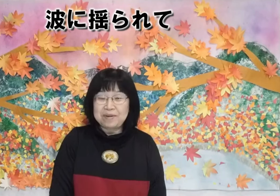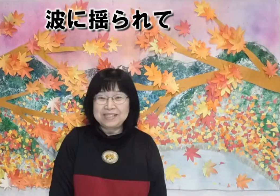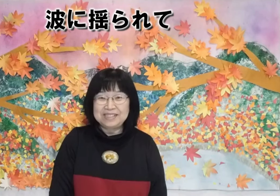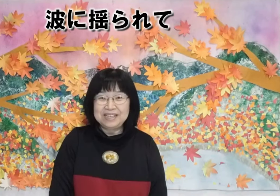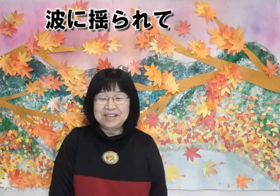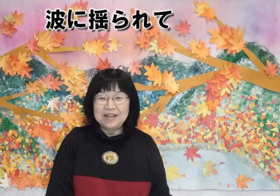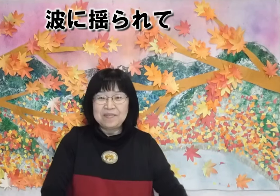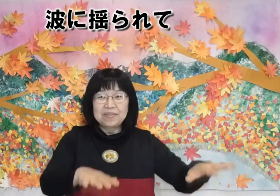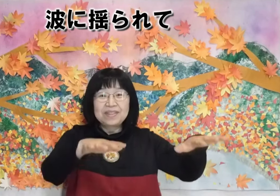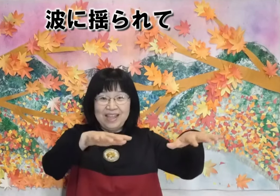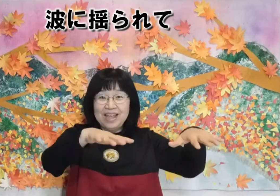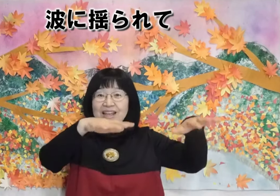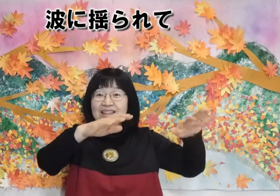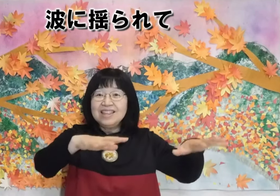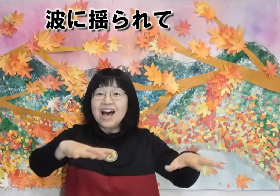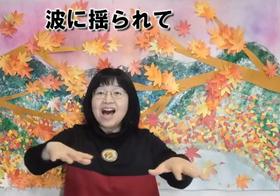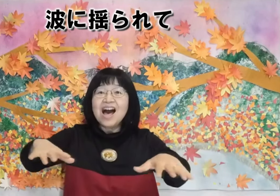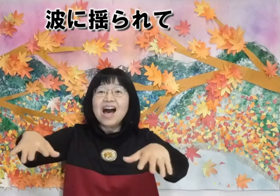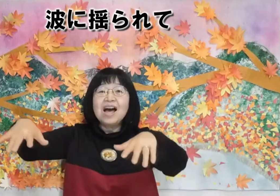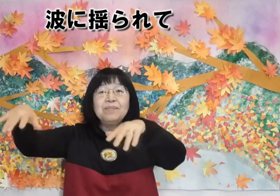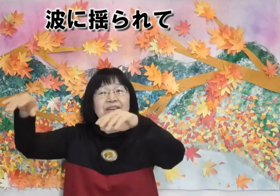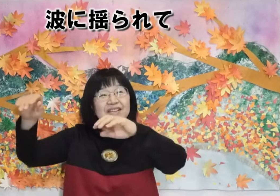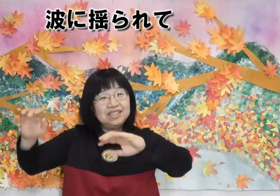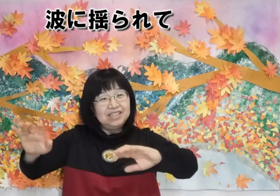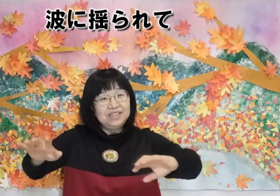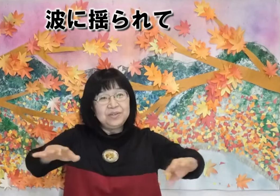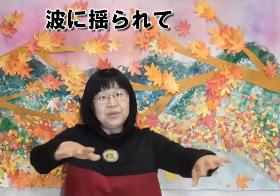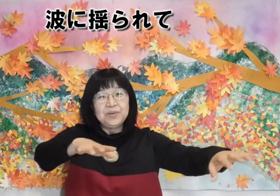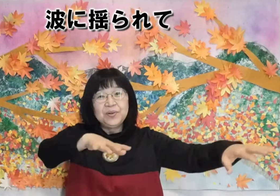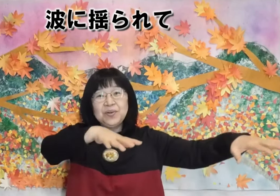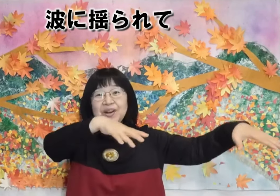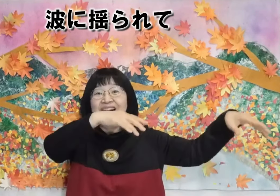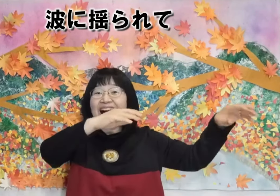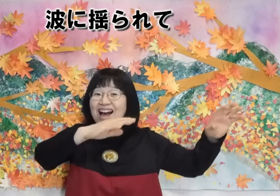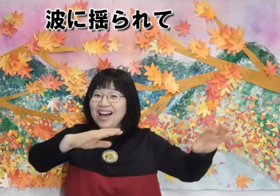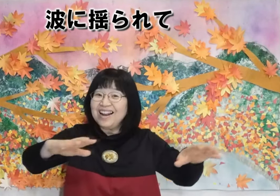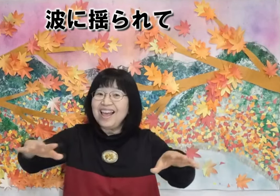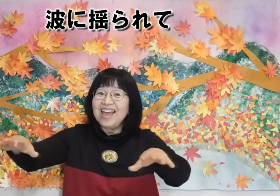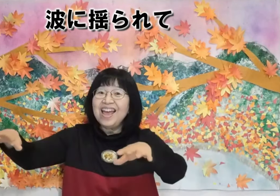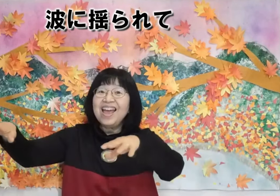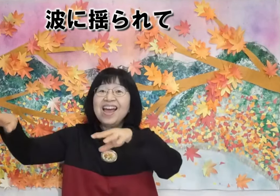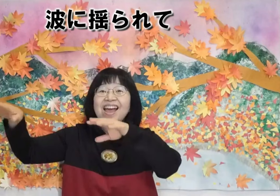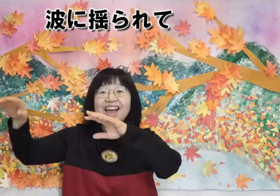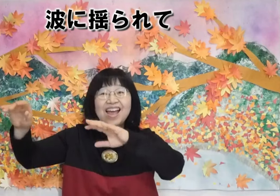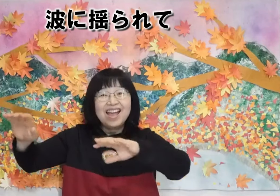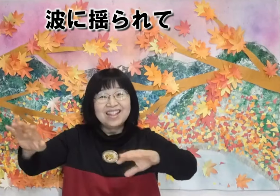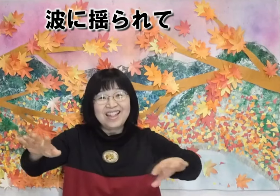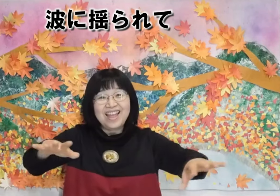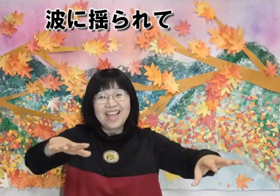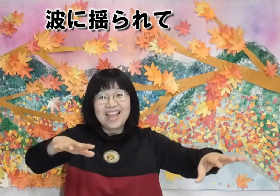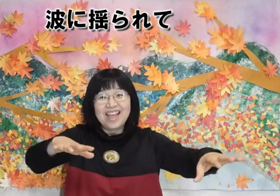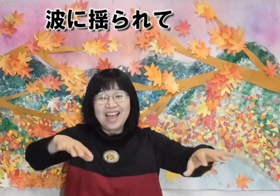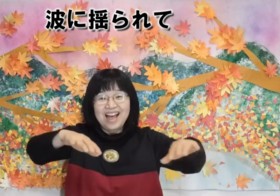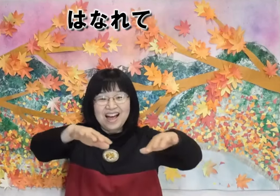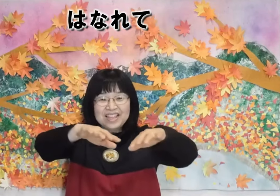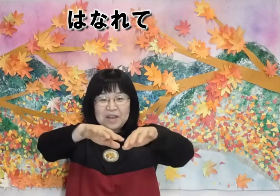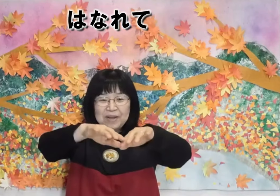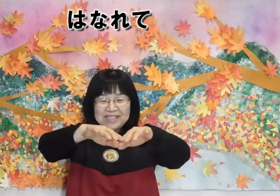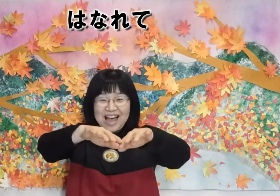ます、ね、波に揺られて離れます。